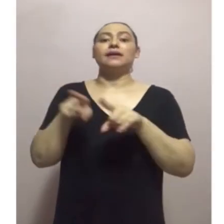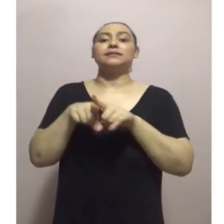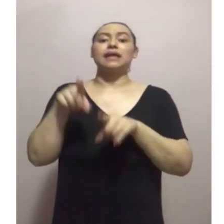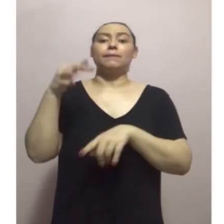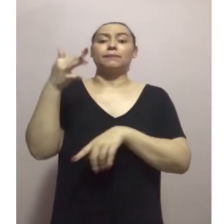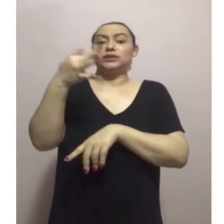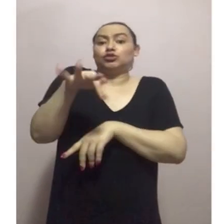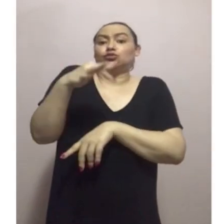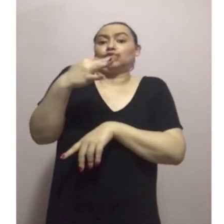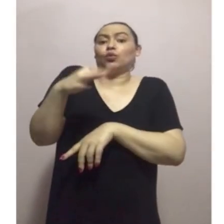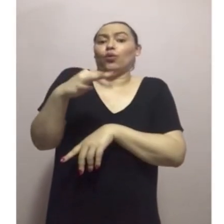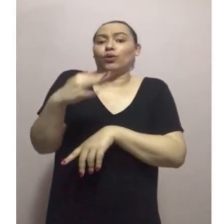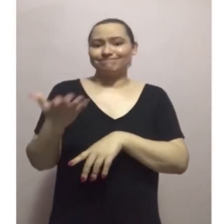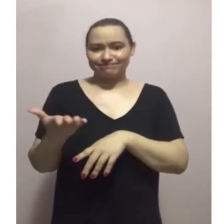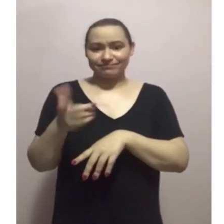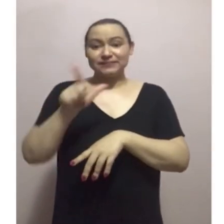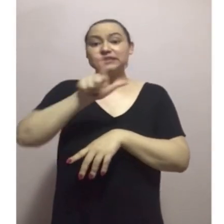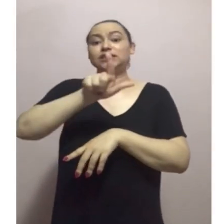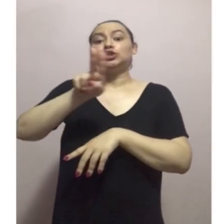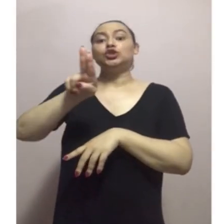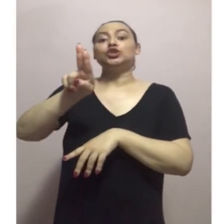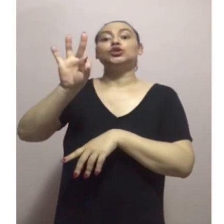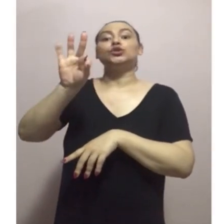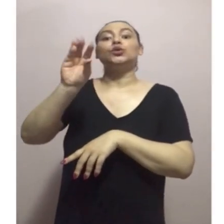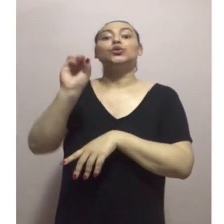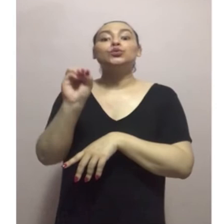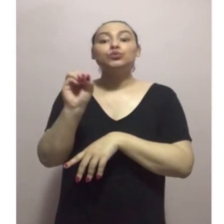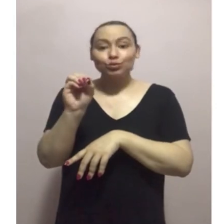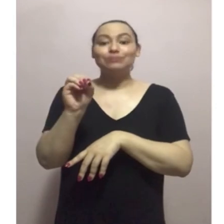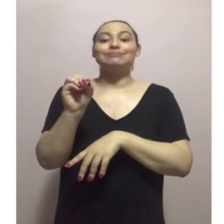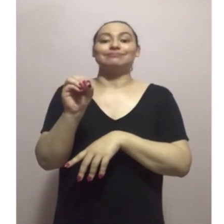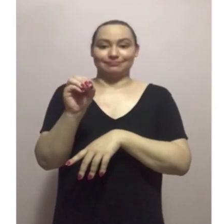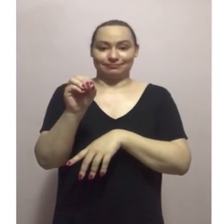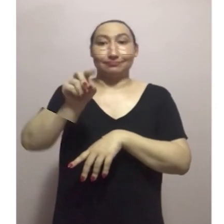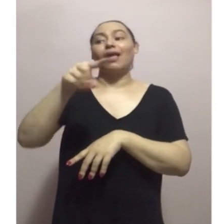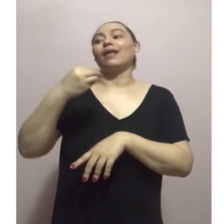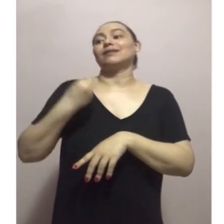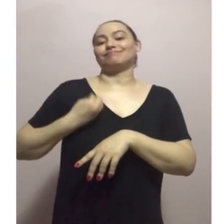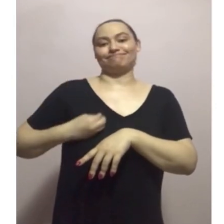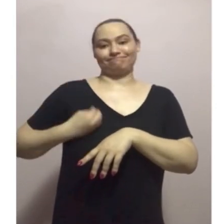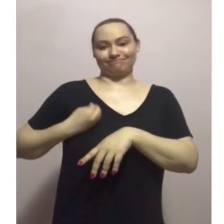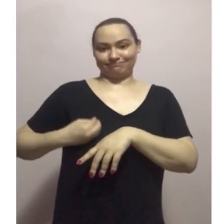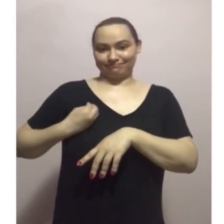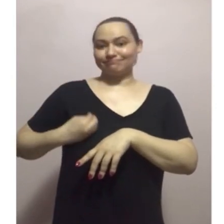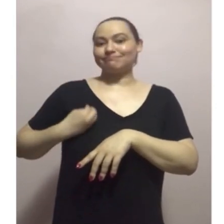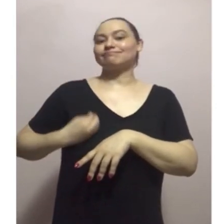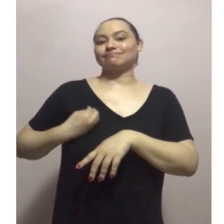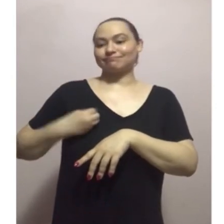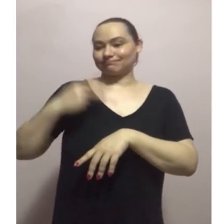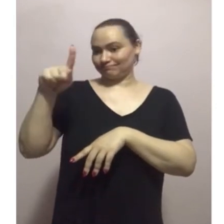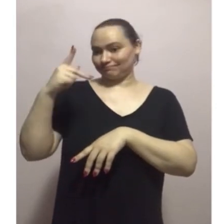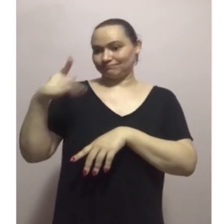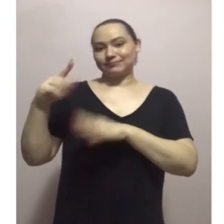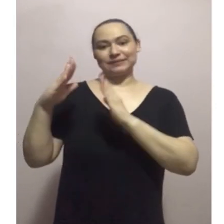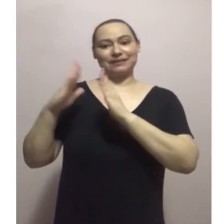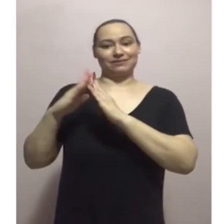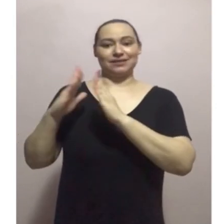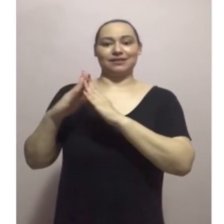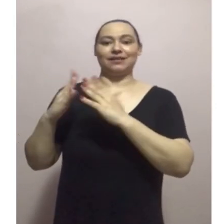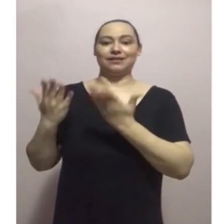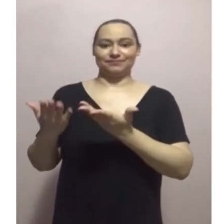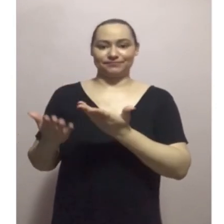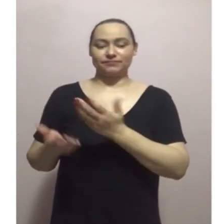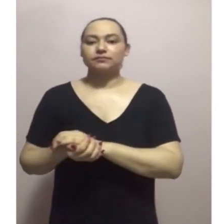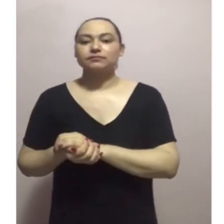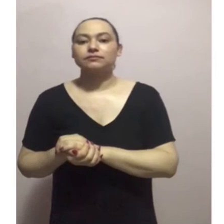situação de dor, de luto, que ele pôde também explorar, que tem muita sinergia com o momento que a gente está